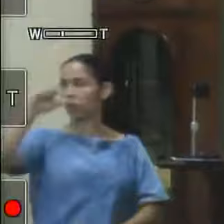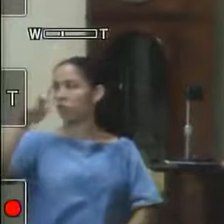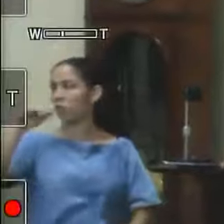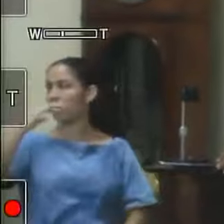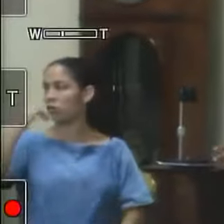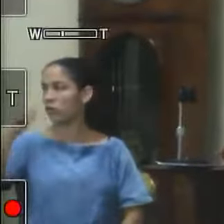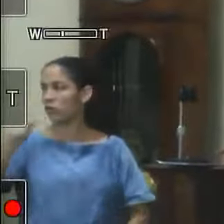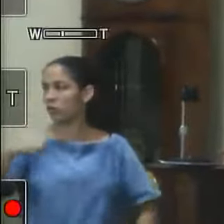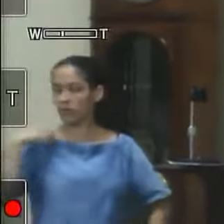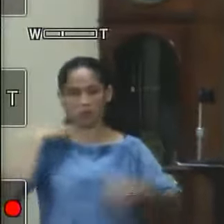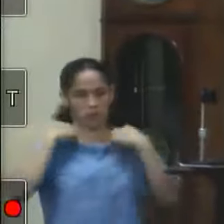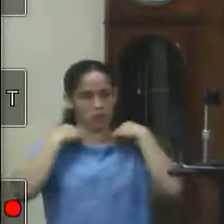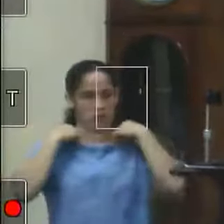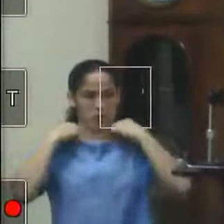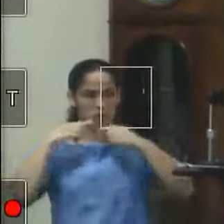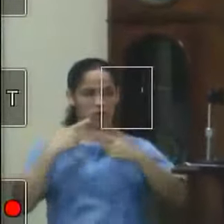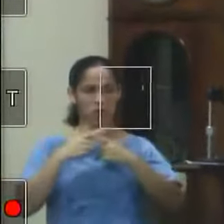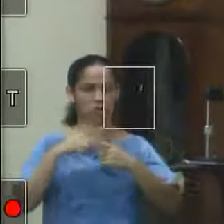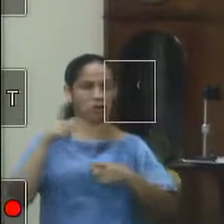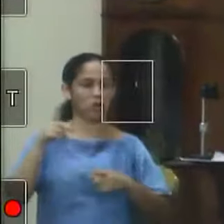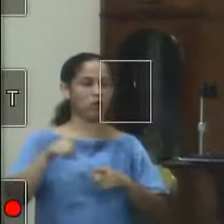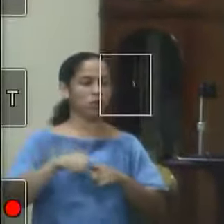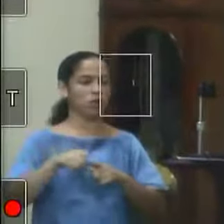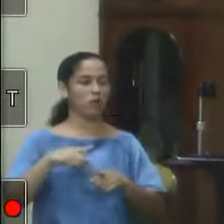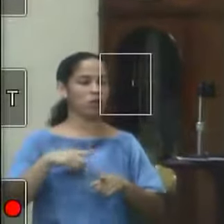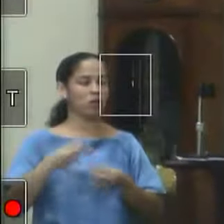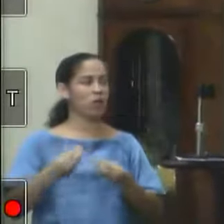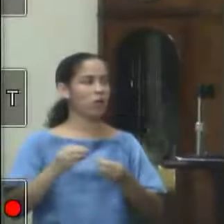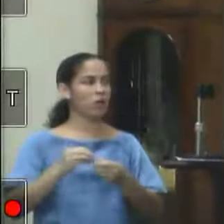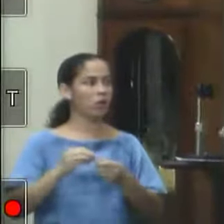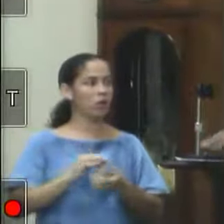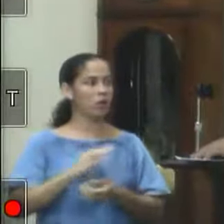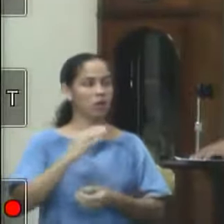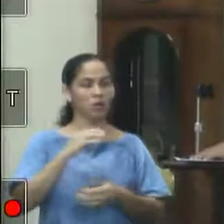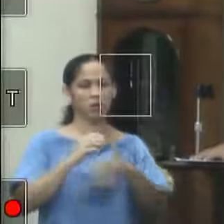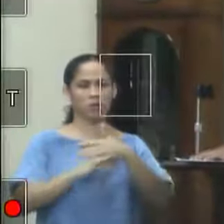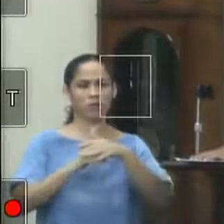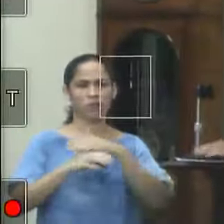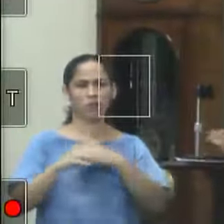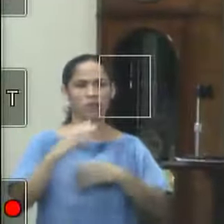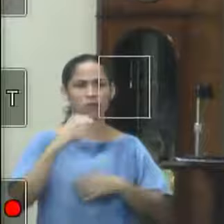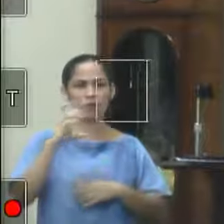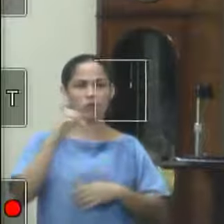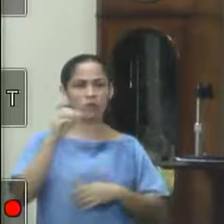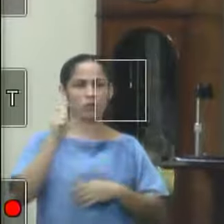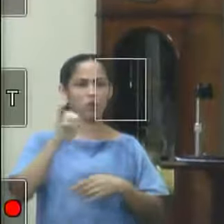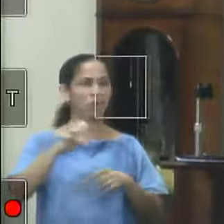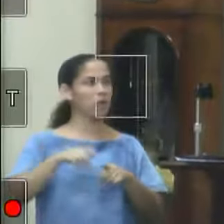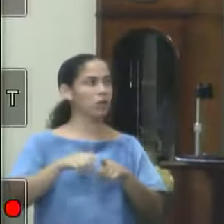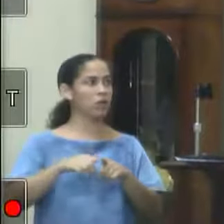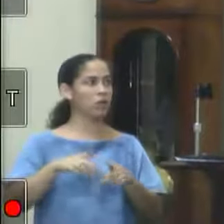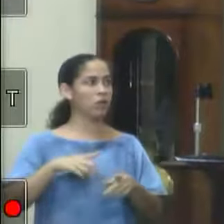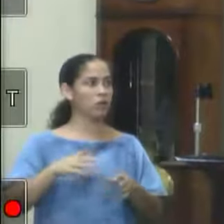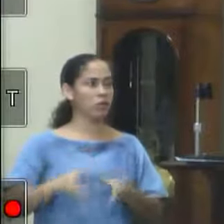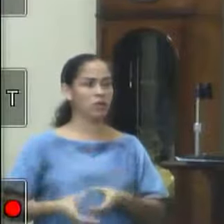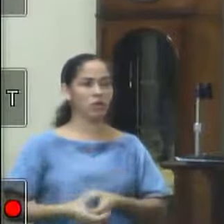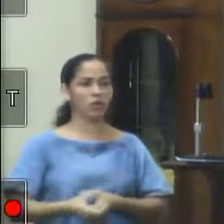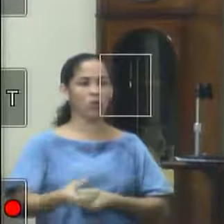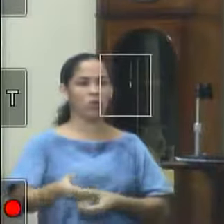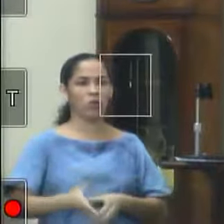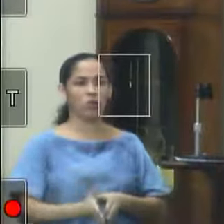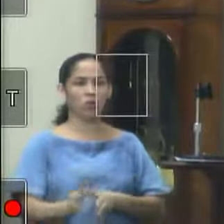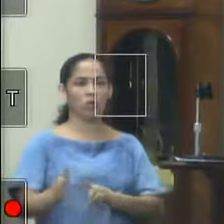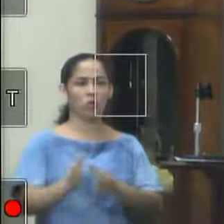porque lá já, não sei, se eu não me engano, desde quando a SEDAI veio para a nossa cidade, já tem a tubulação lá, porque no quanto